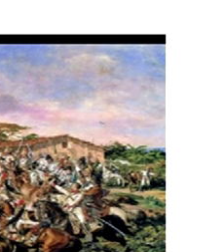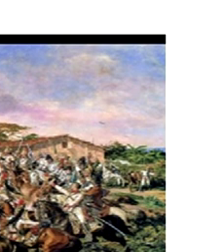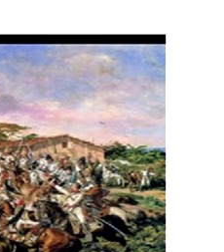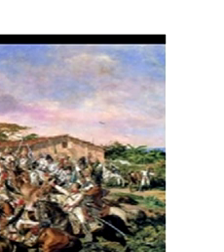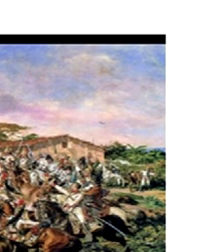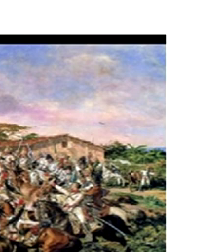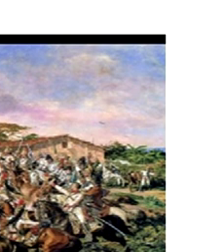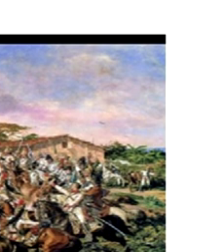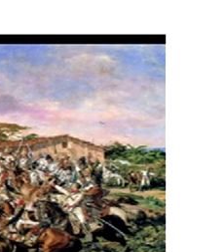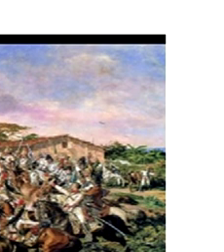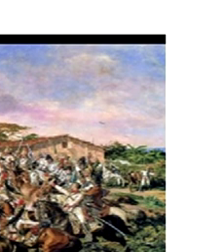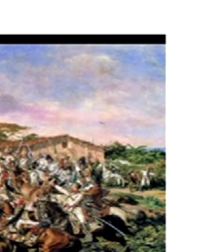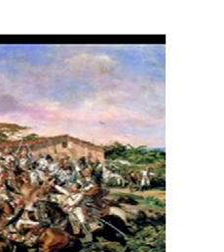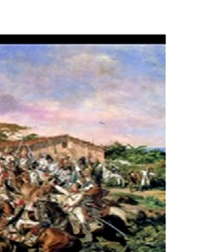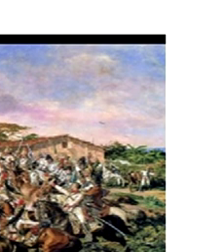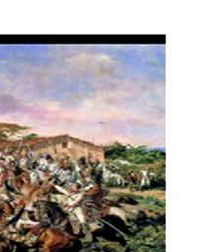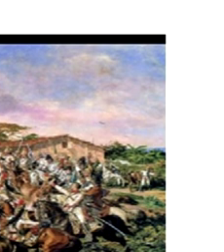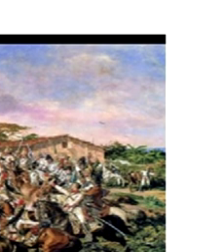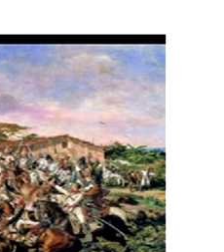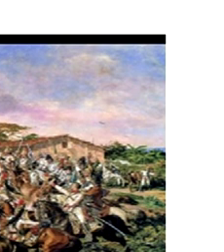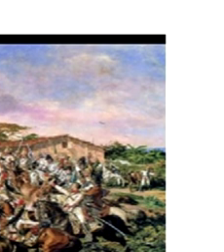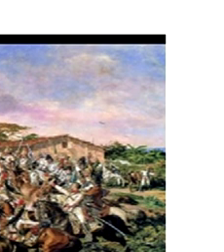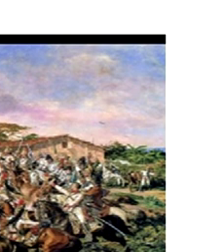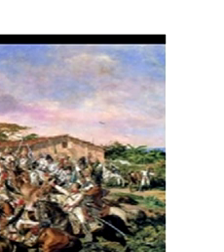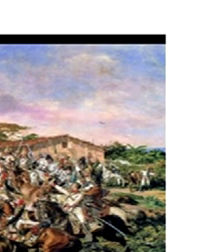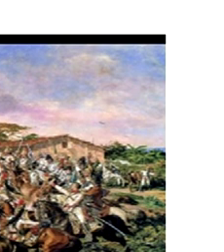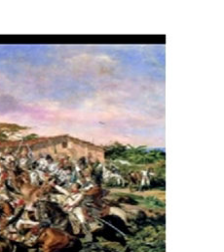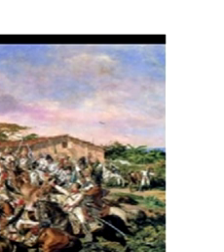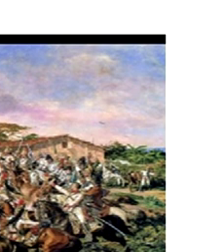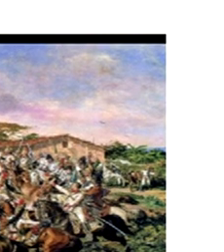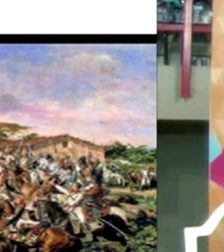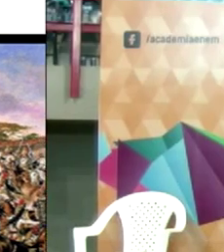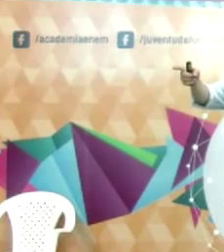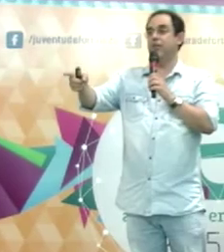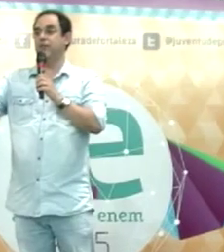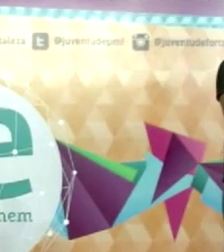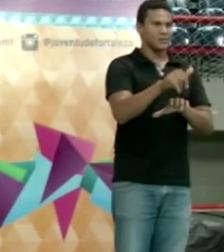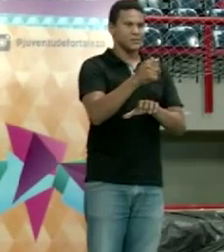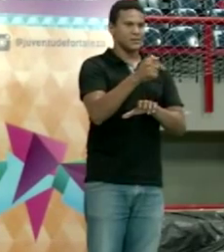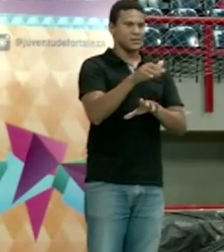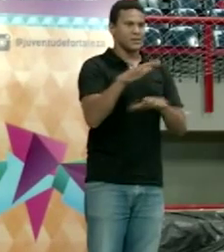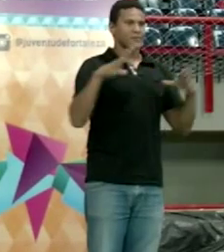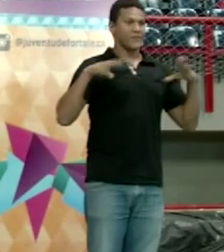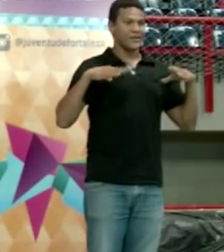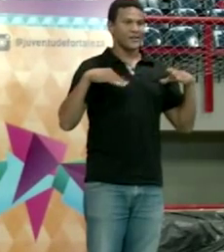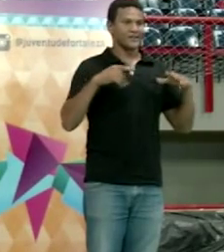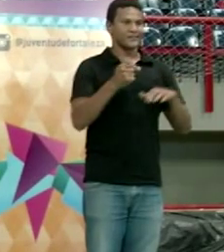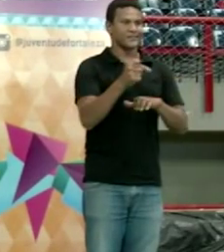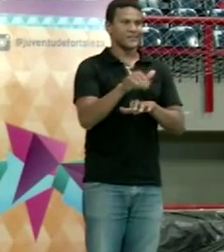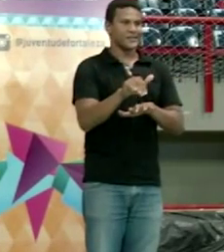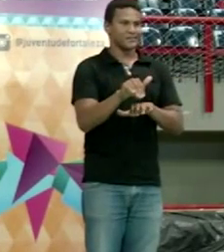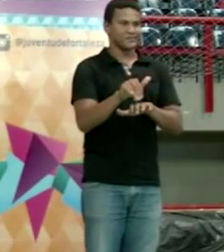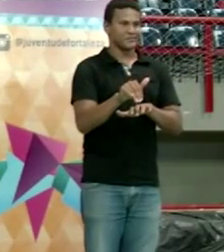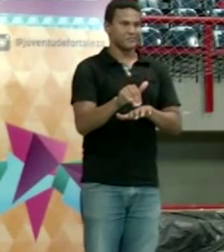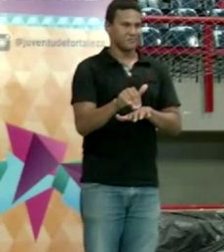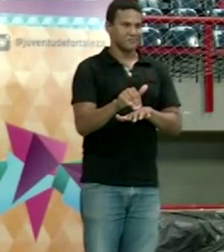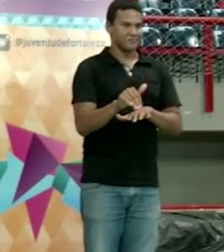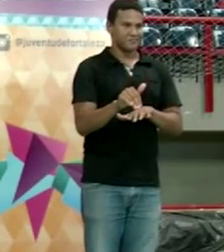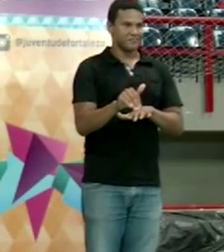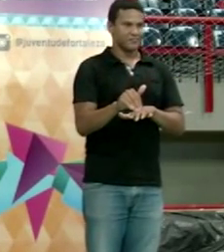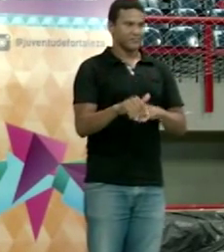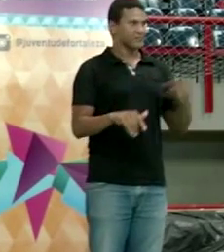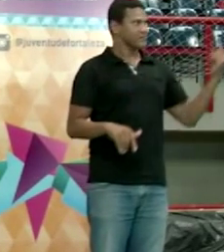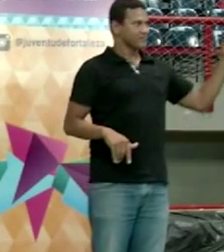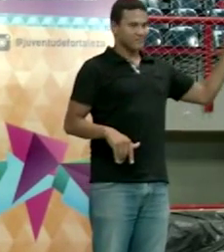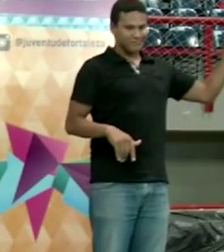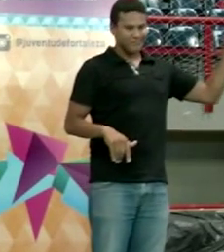a Marquesa de Santos. Era o dia 7 de setembro. Confira aí, é feriado, viu? Oh, é importante,